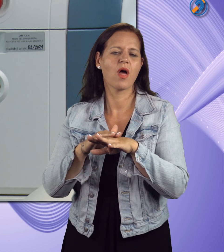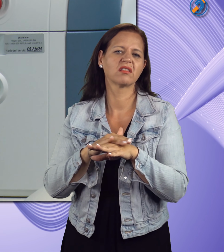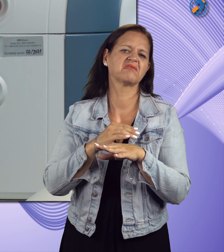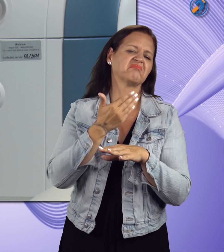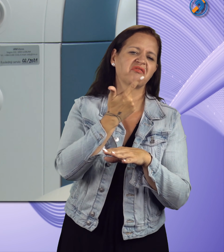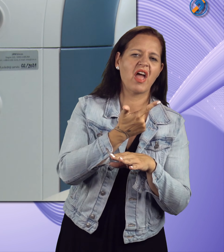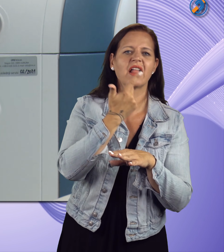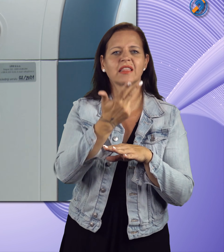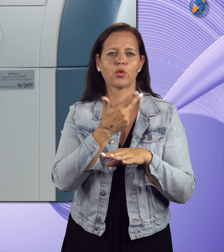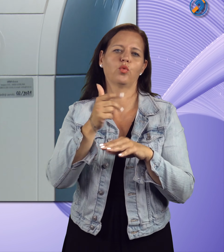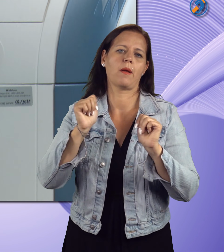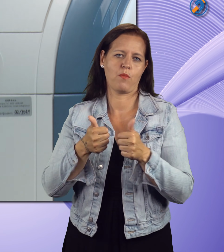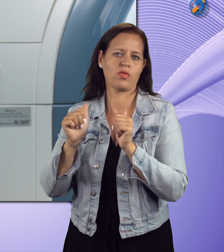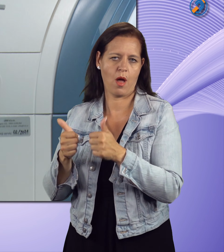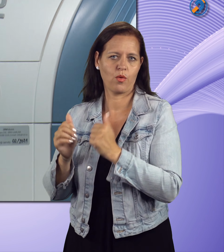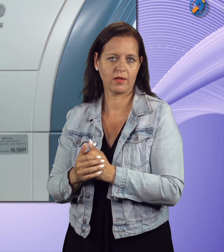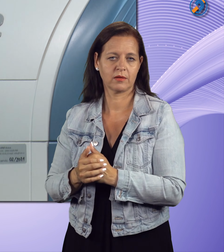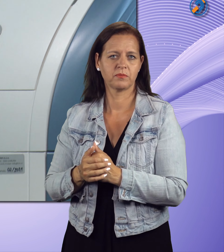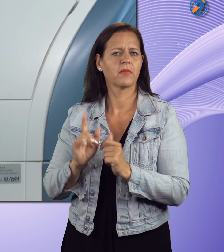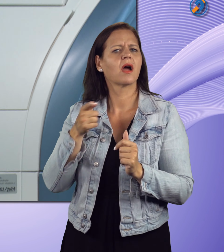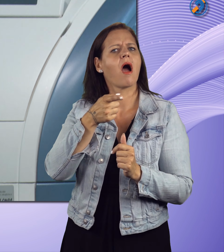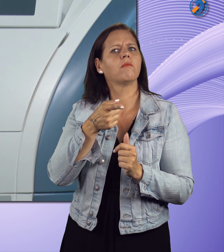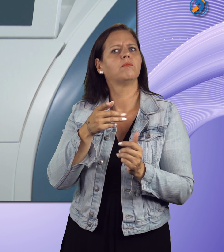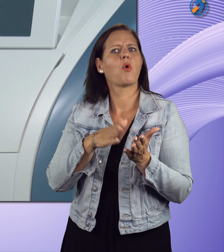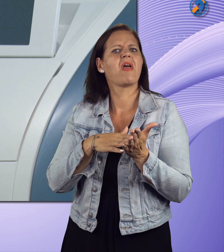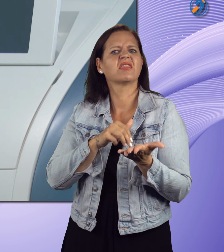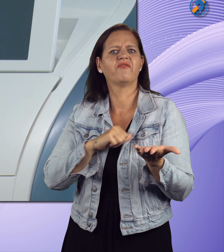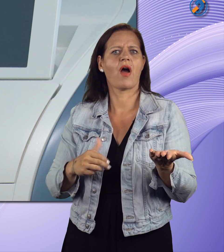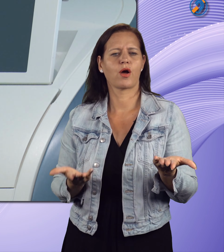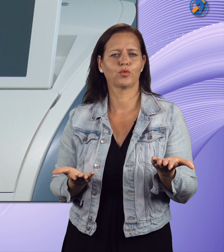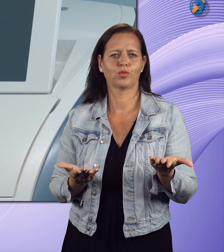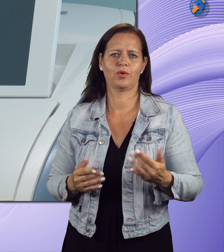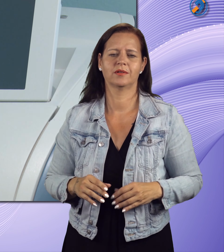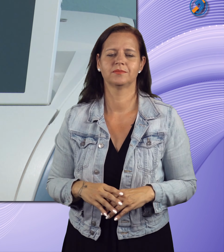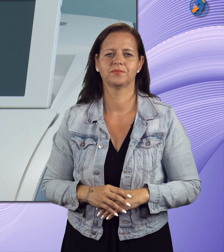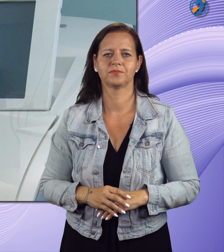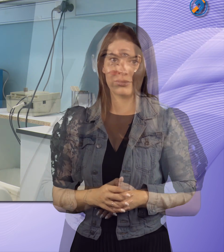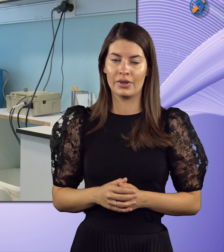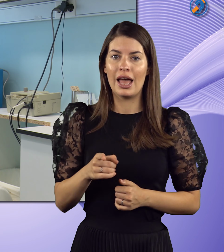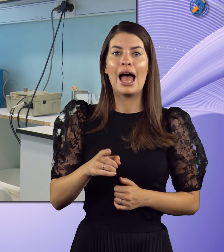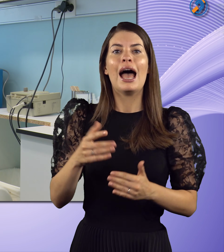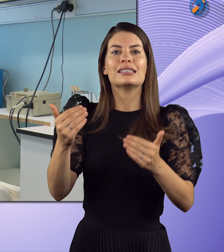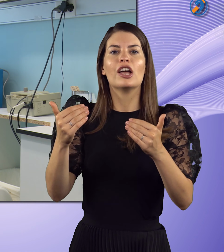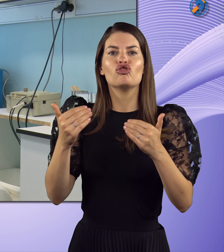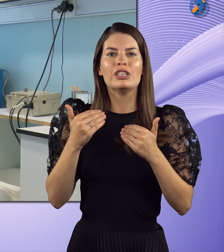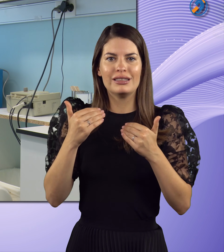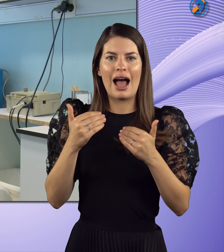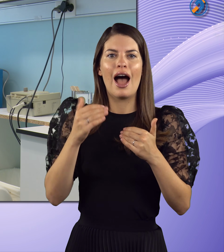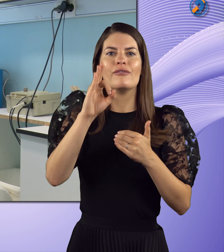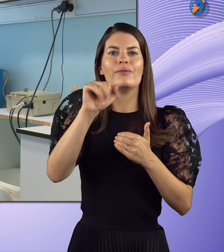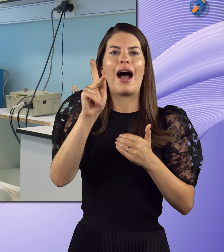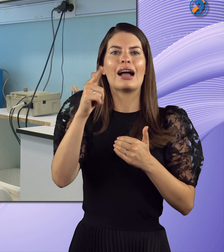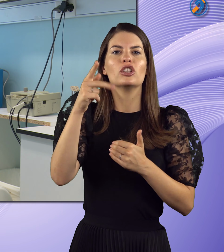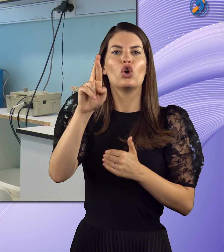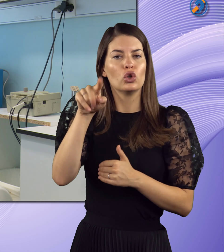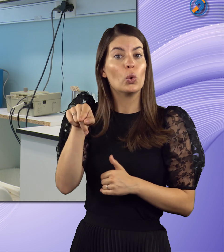na 2 do 3 ure. Kaj sploh pomeni faktor? Faktor govori samo o